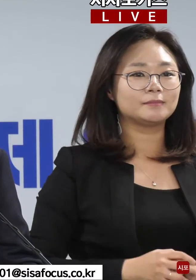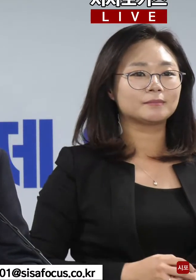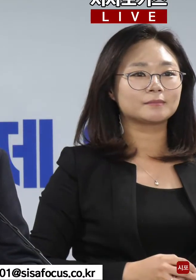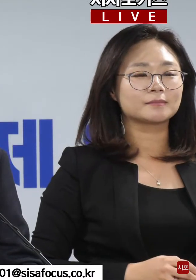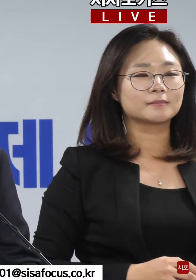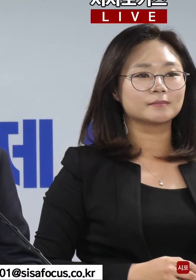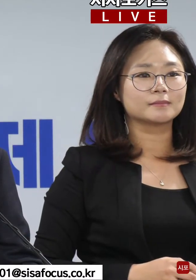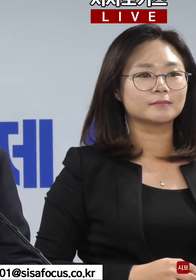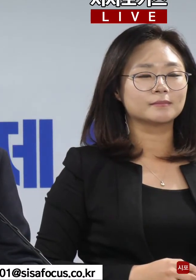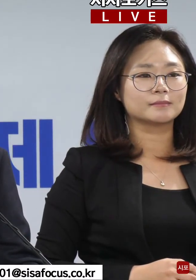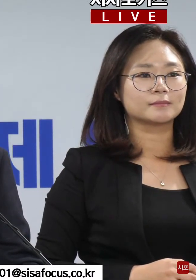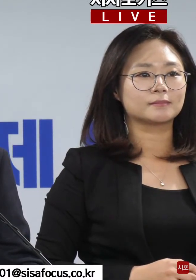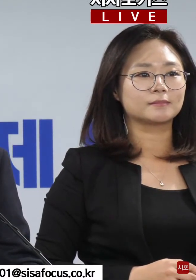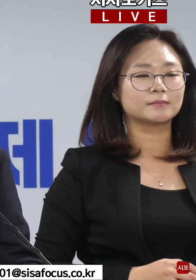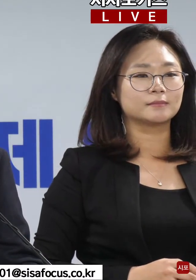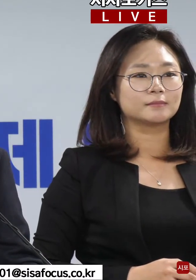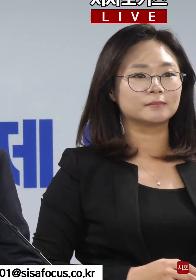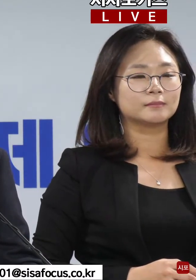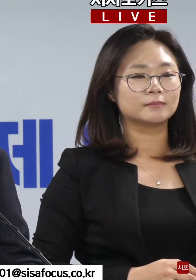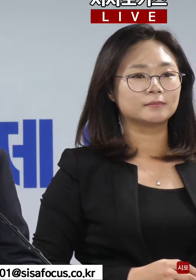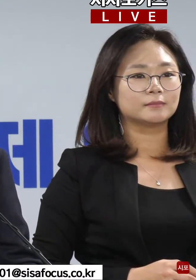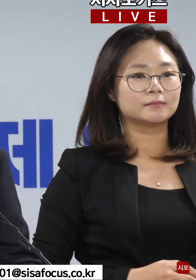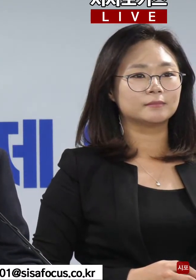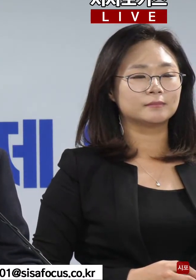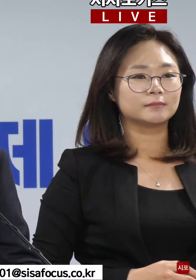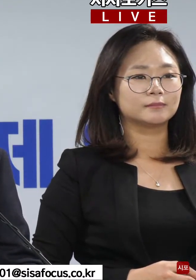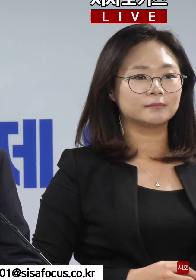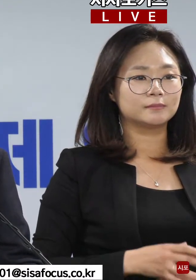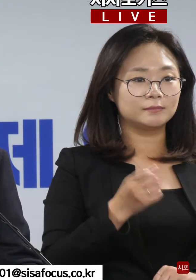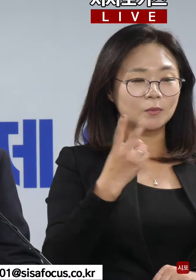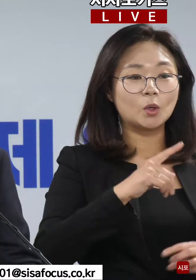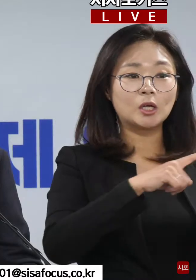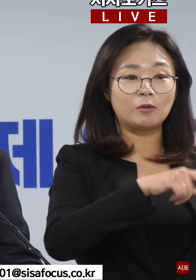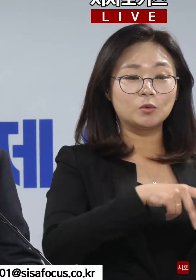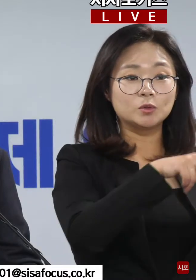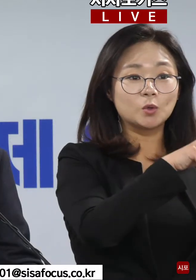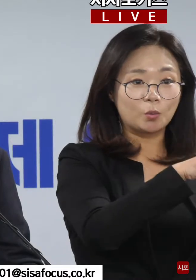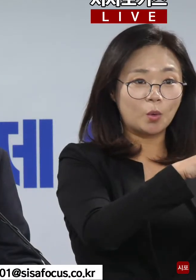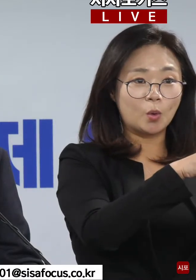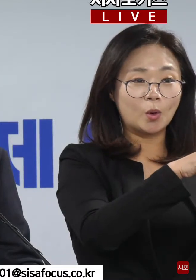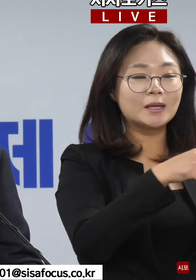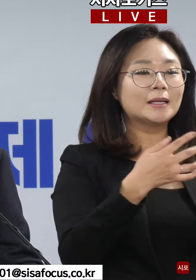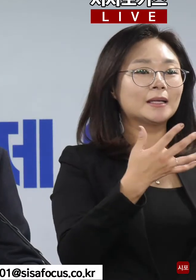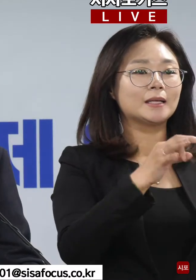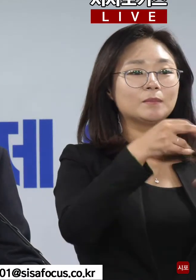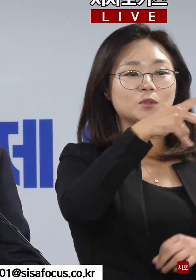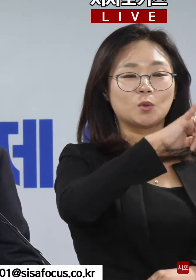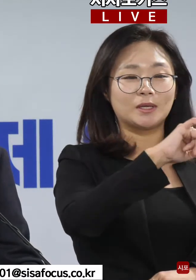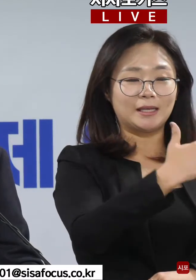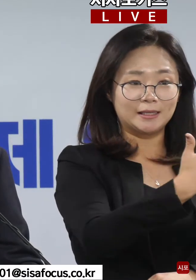그리고 아울러서 우리 다시 한번 말씀드립니다만 윤석열 후보님이나 김종인